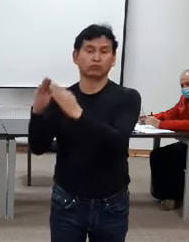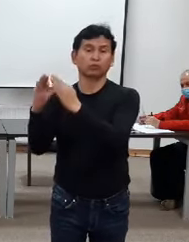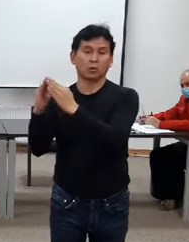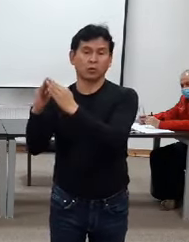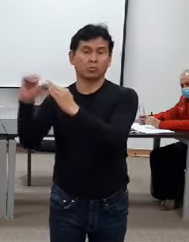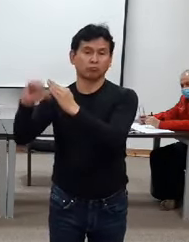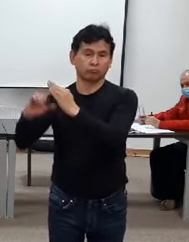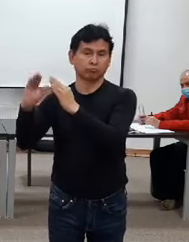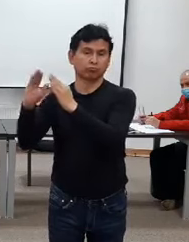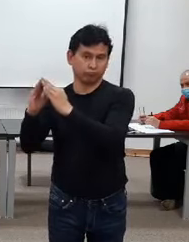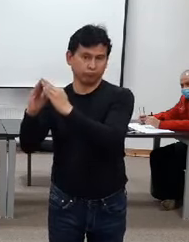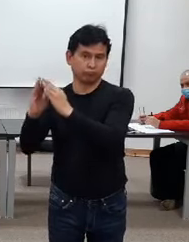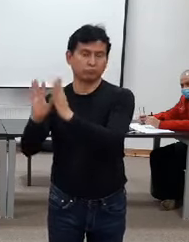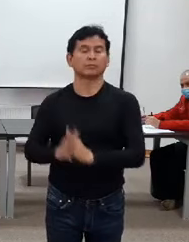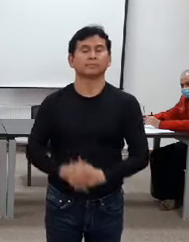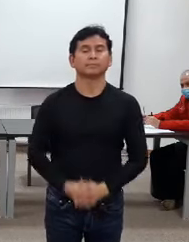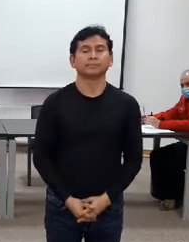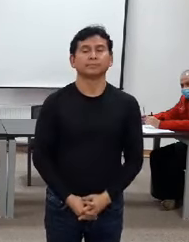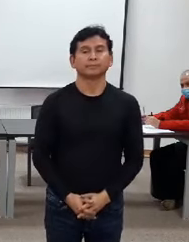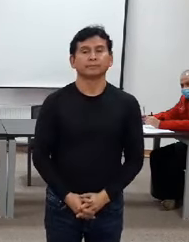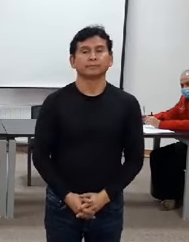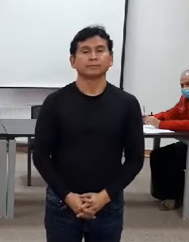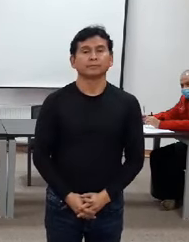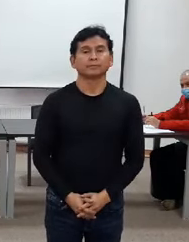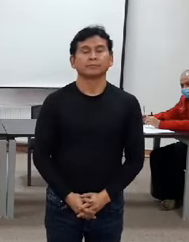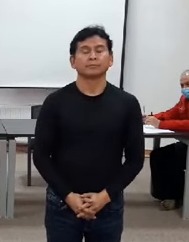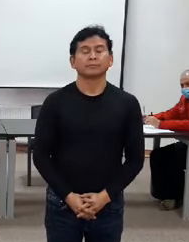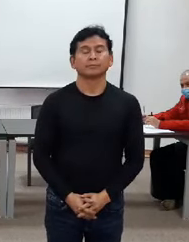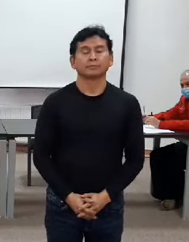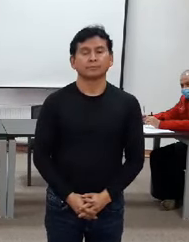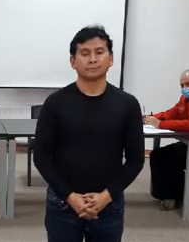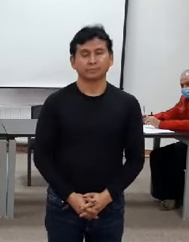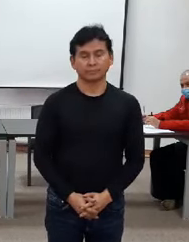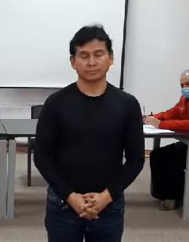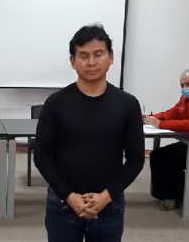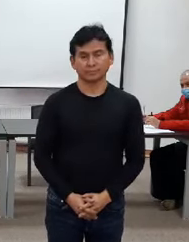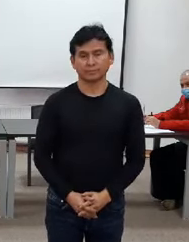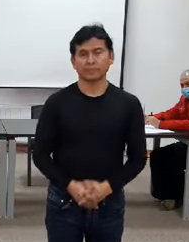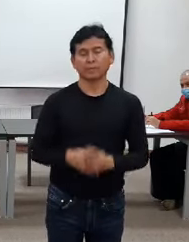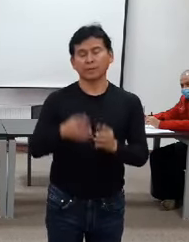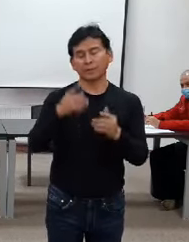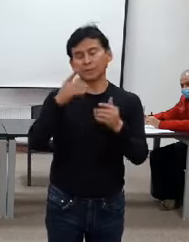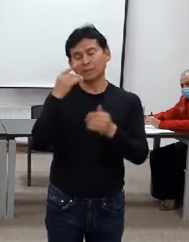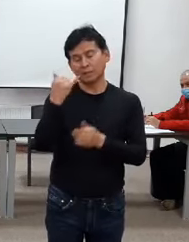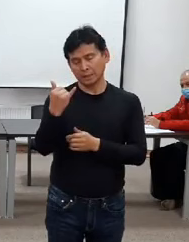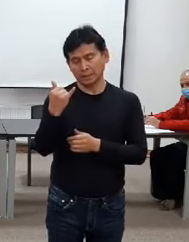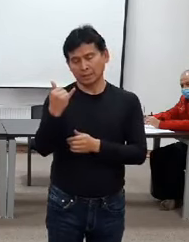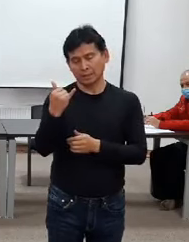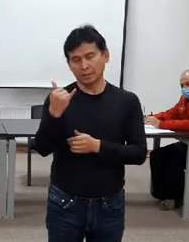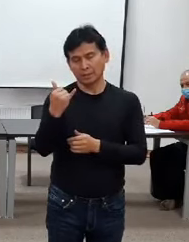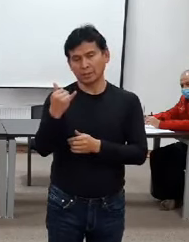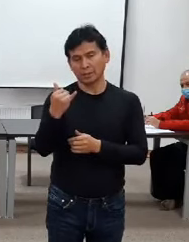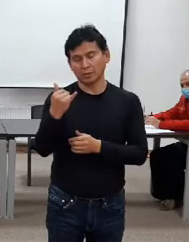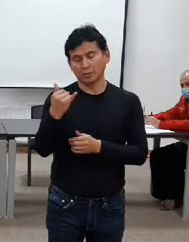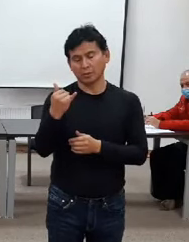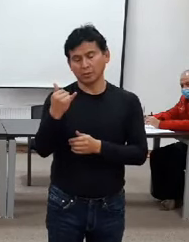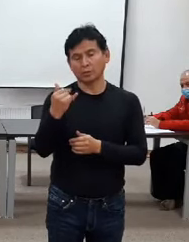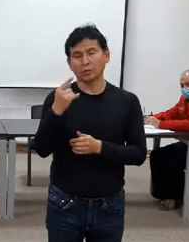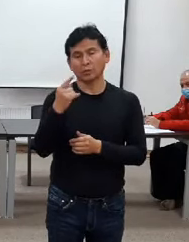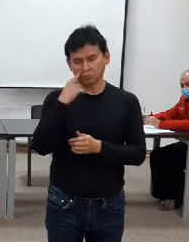cumpliendo su cuarentena obligatoria en domicilio, dadas las condiciones sociosanitarias que ellos tenían y con